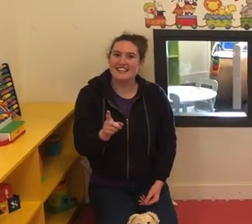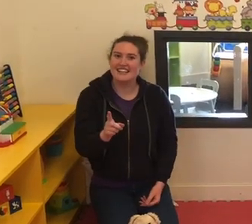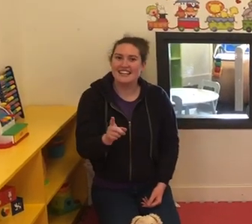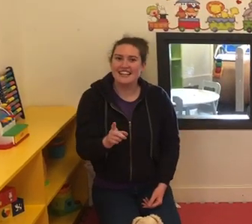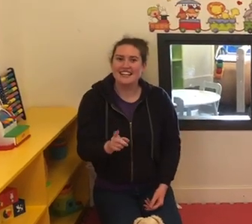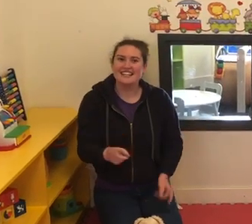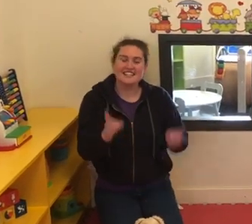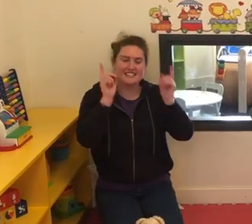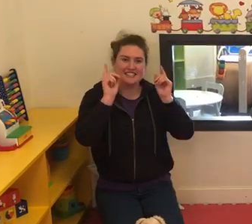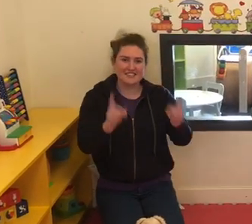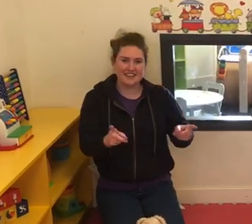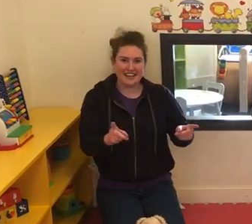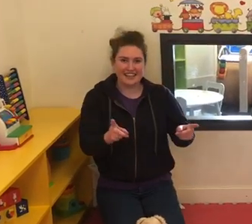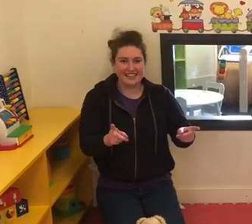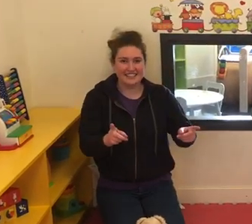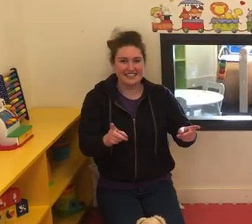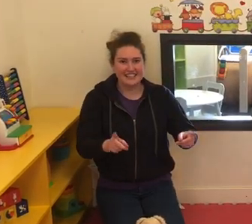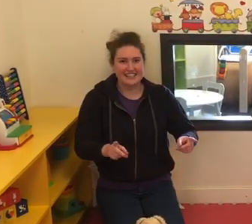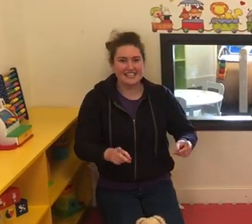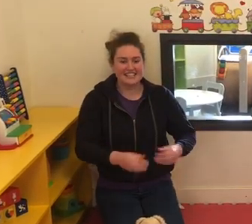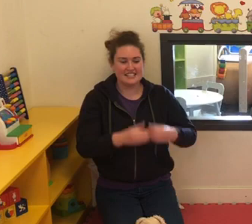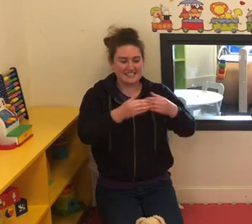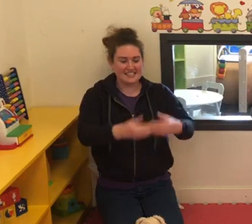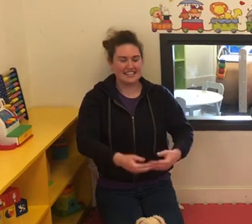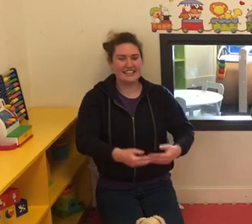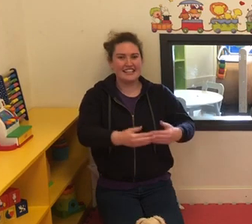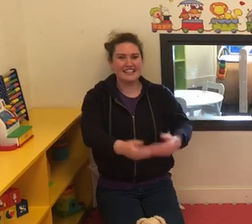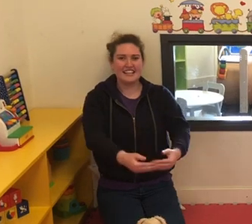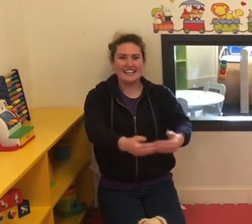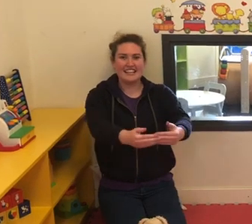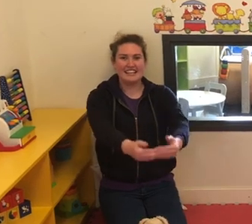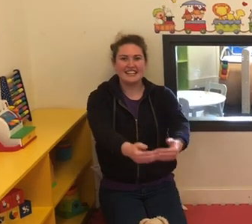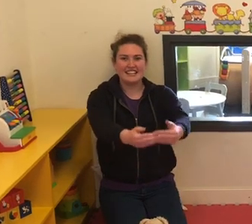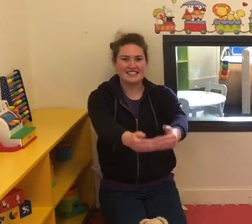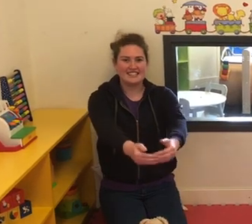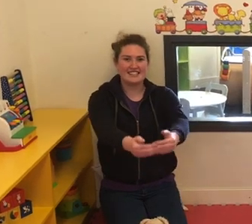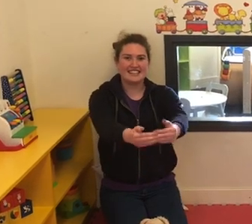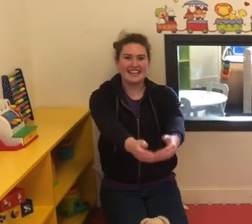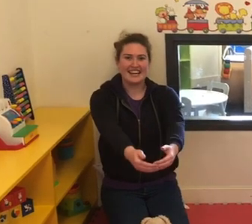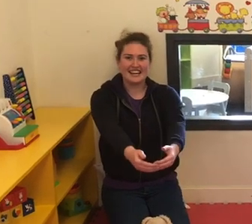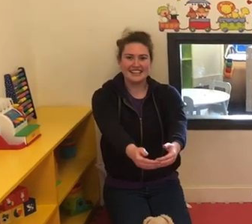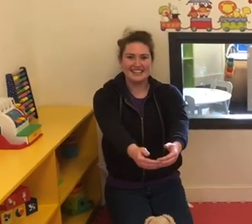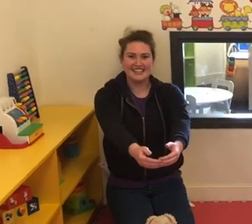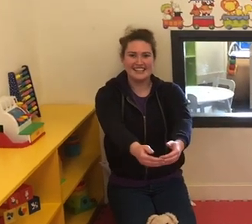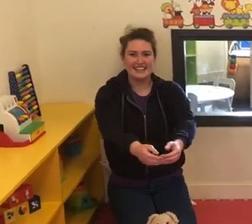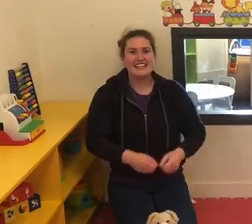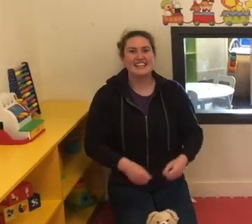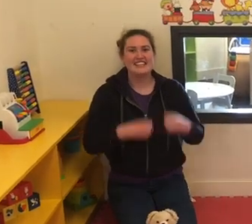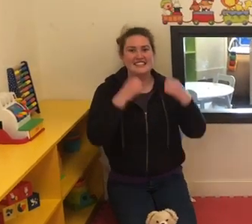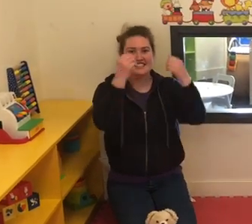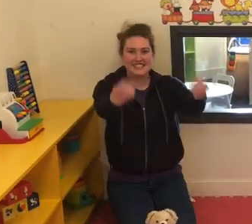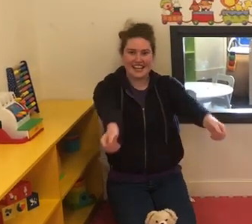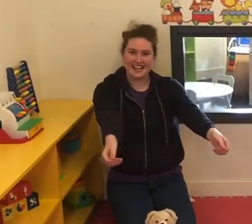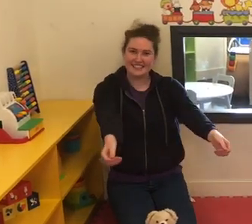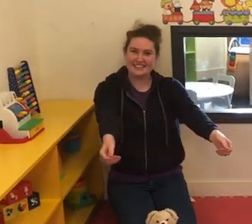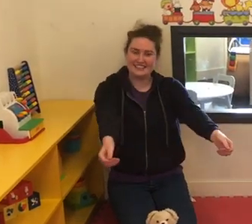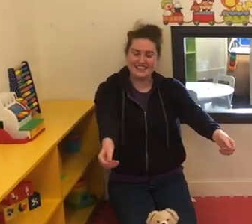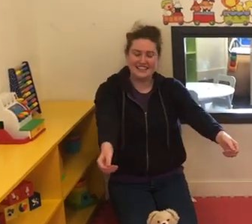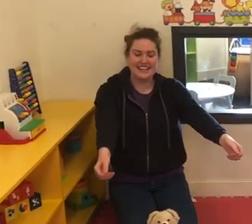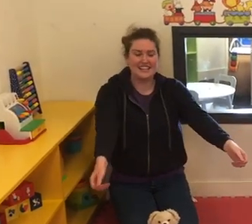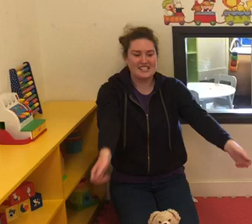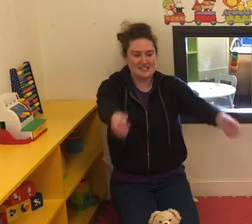één, en dat is twee. En dat is dikke rikke rikke tante Kee. En dat is